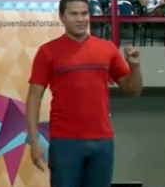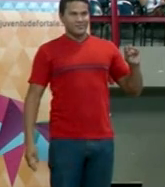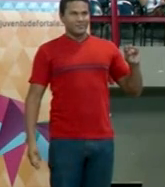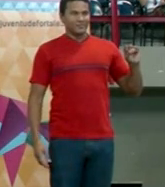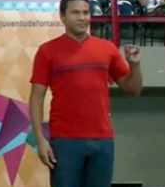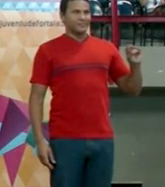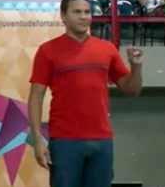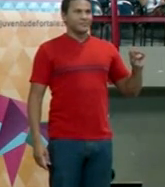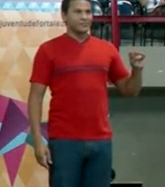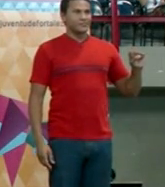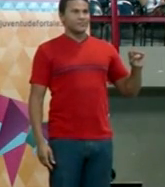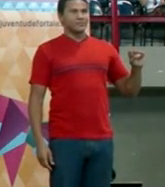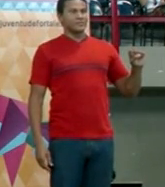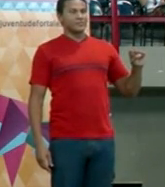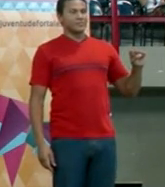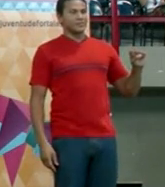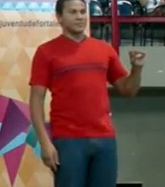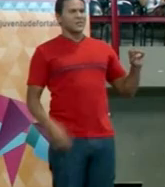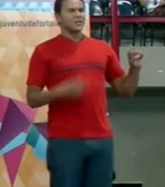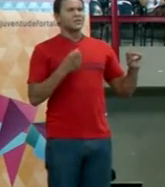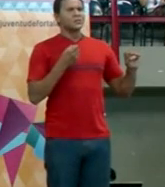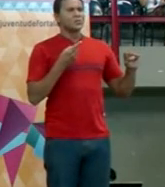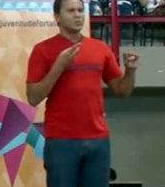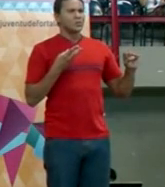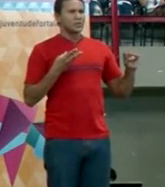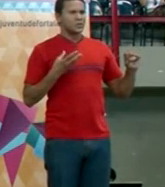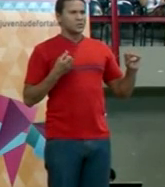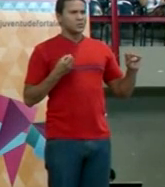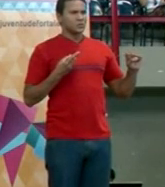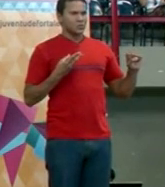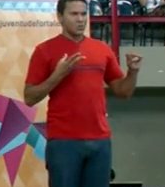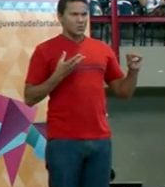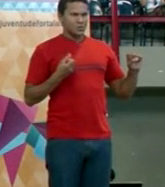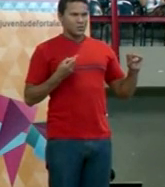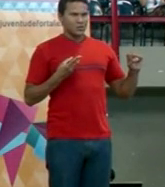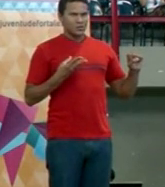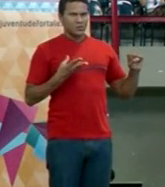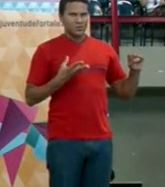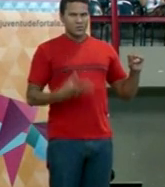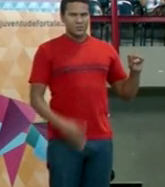proparoxítona. Tem quantos sinônimos? Eu ditei quantos?